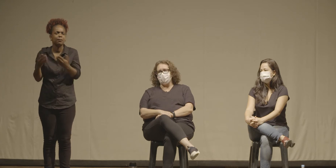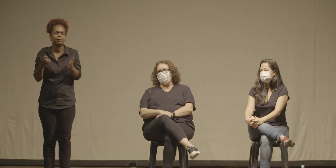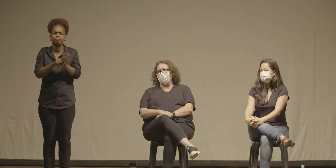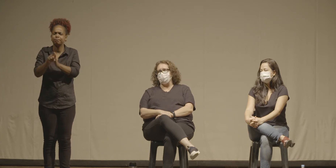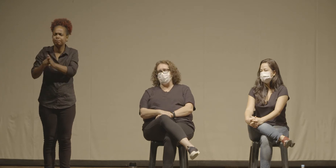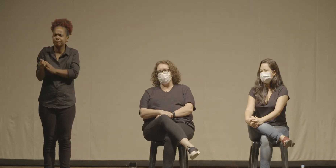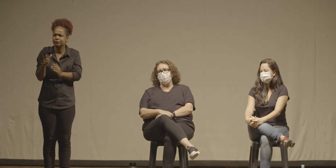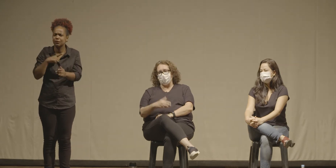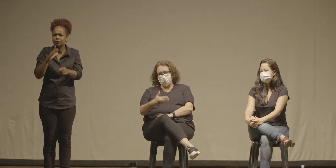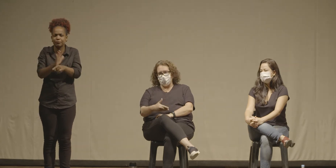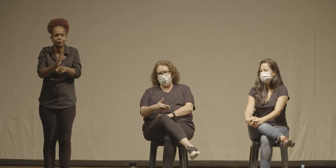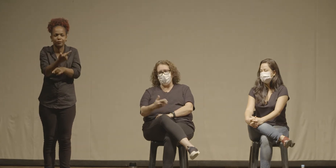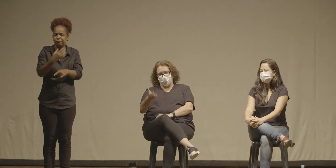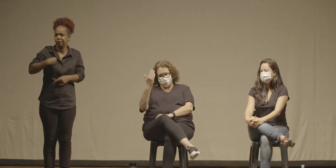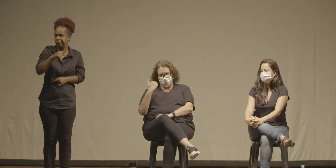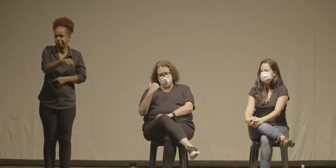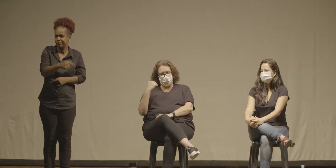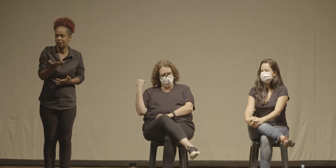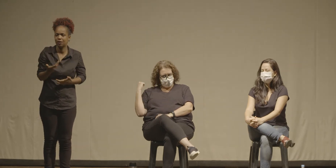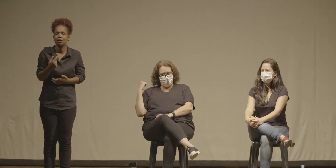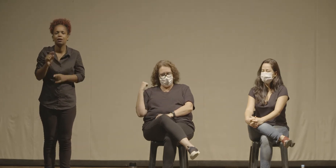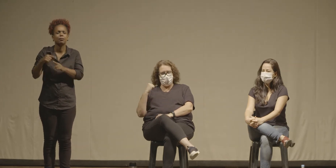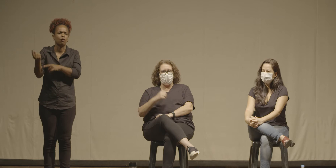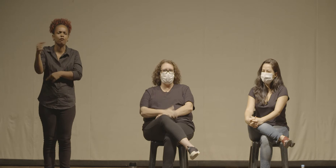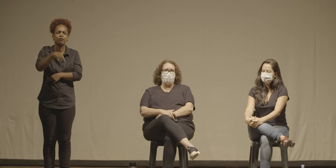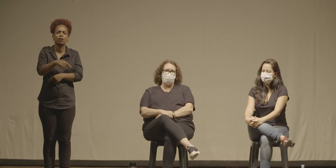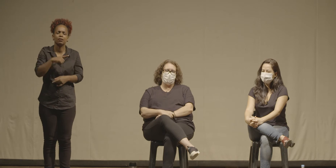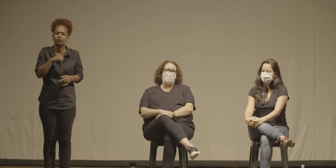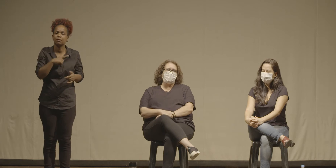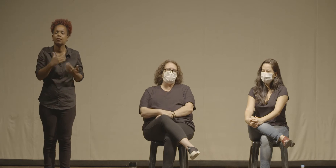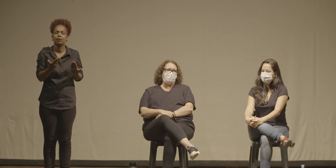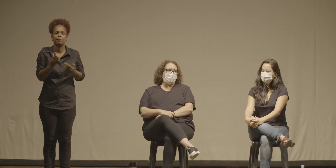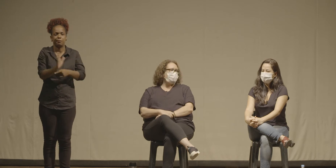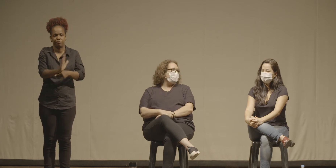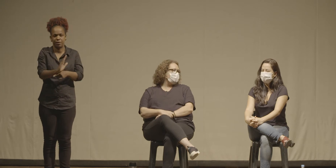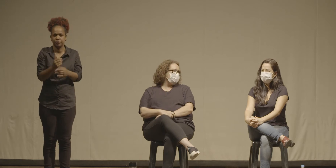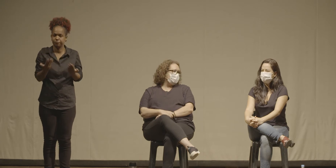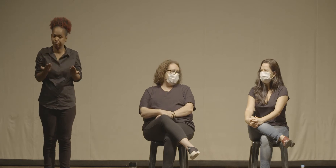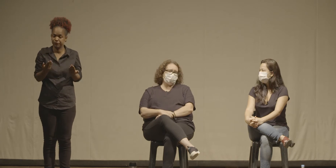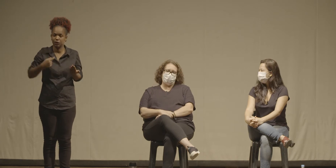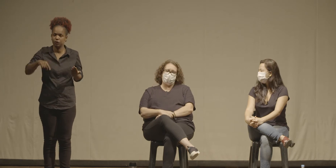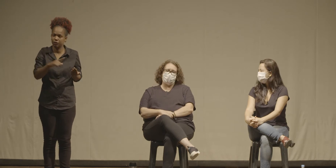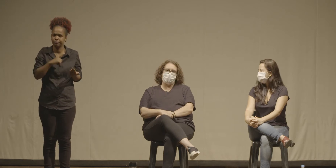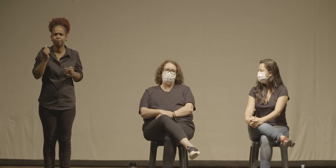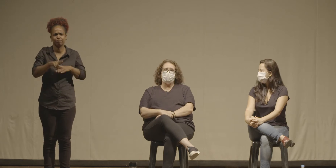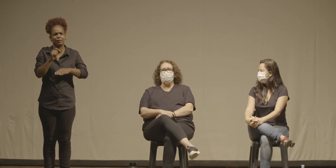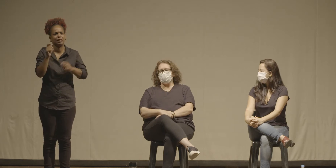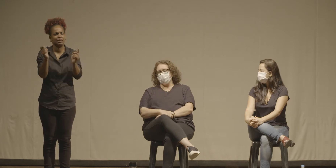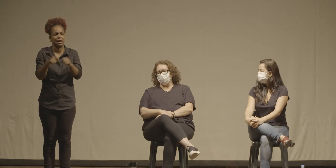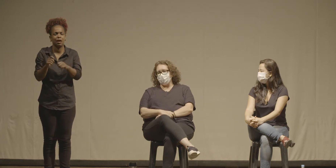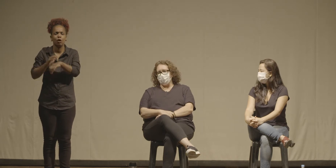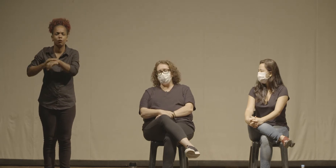para contribuir com a gente, né? Naquele momento, não, ela veio depois para a filmagem. Aí a gente optou, então, em falar com o